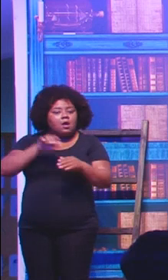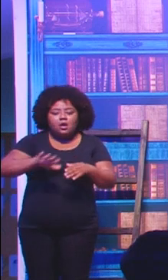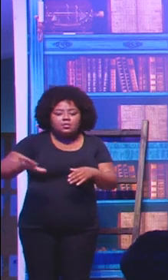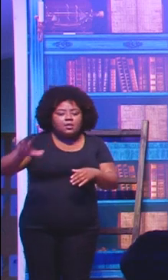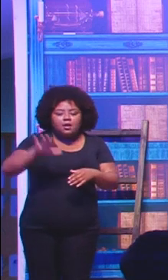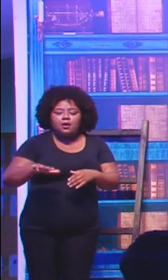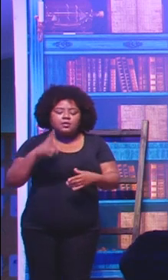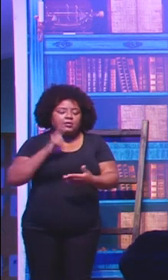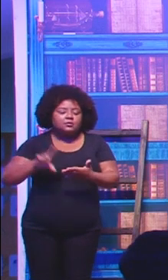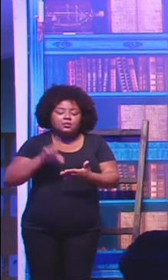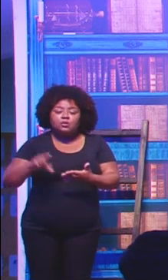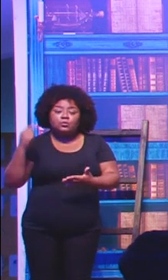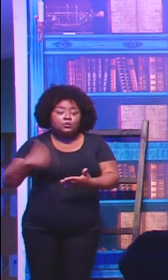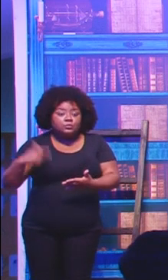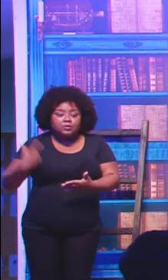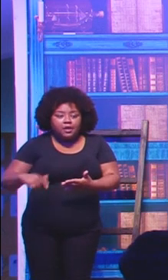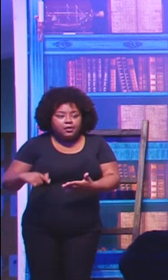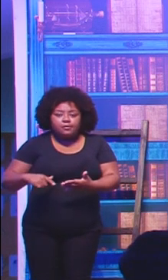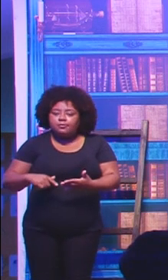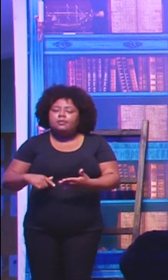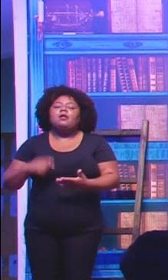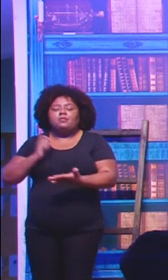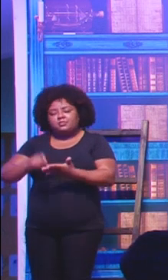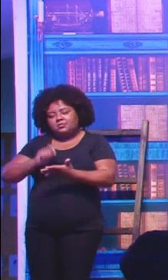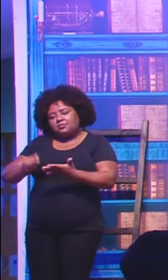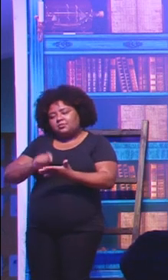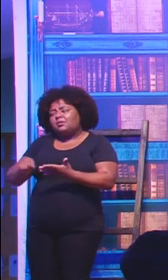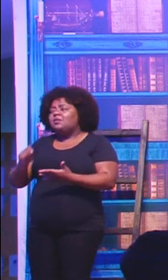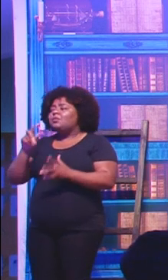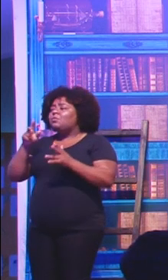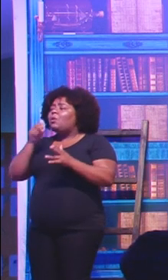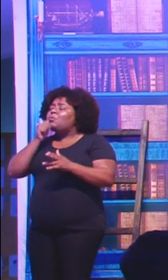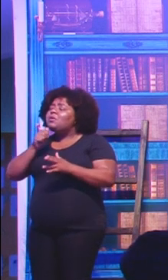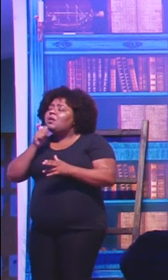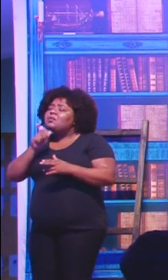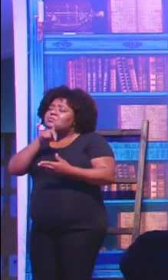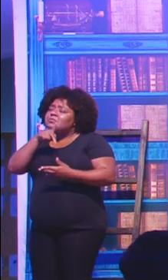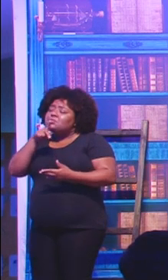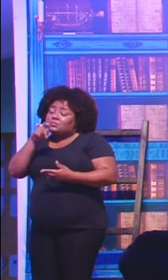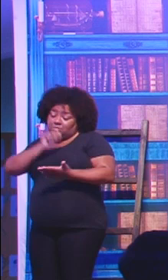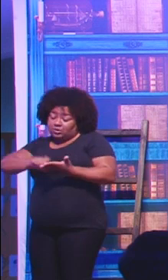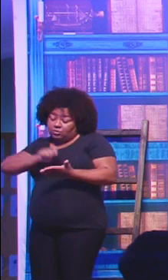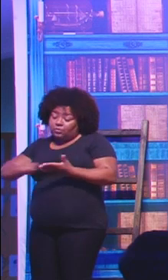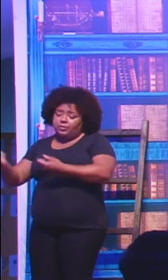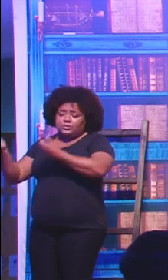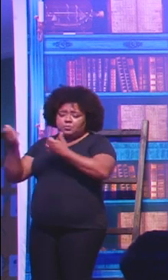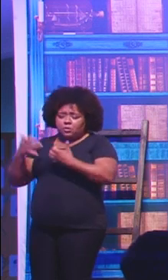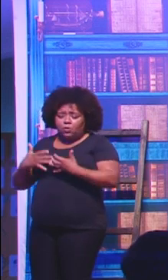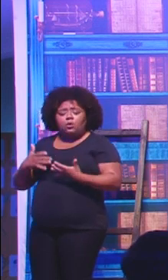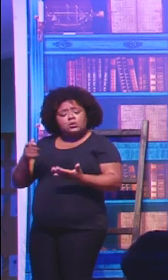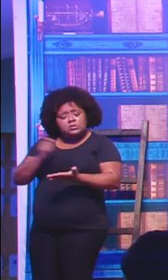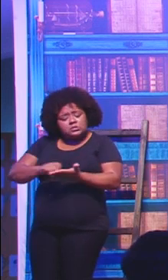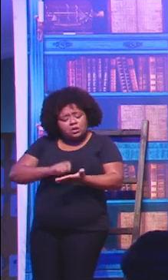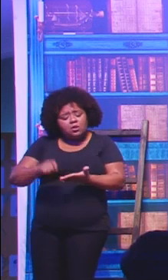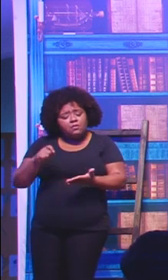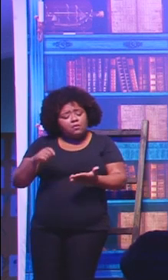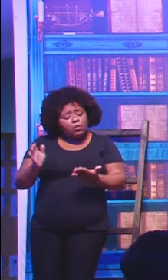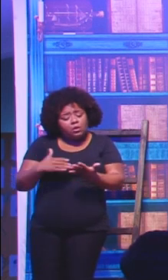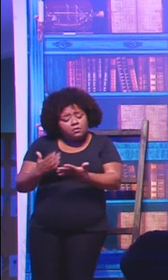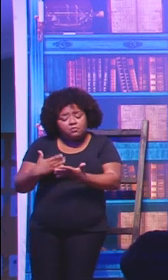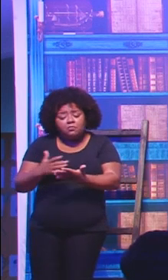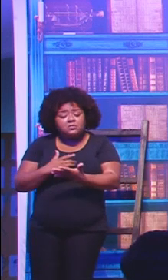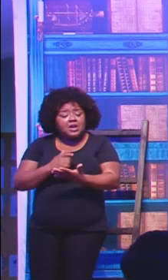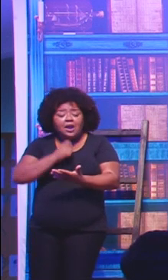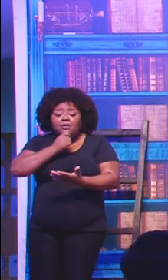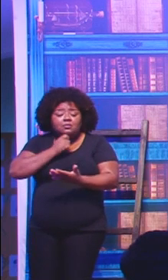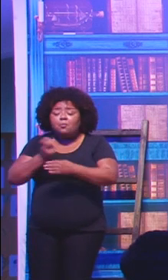ler e não encontrou. E quando eu fui movido a escrever, eu acho que eu estava pensando dessa forma. Esse era o livro que eu gostaria de